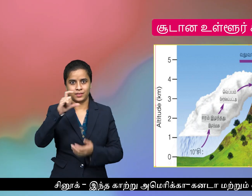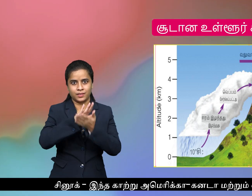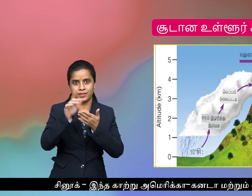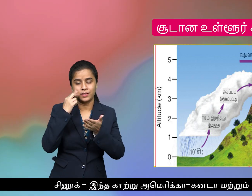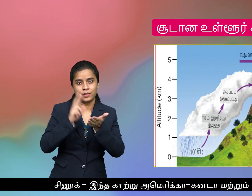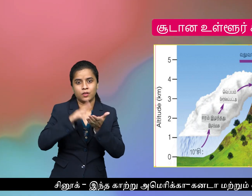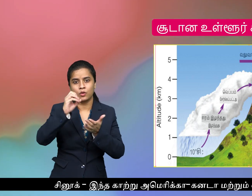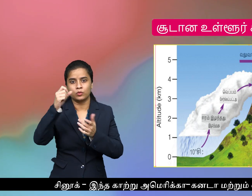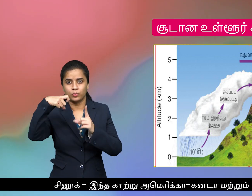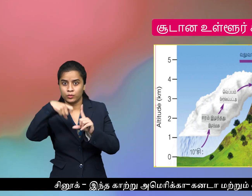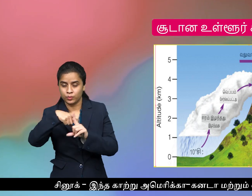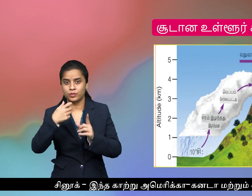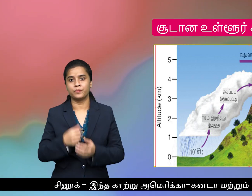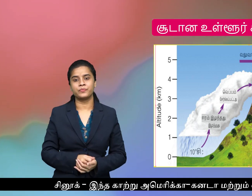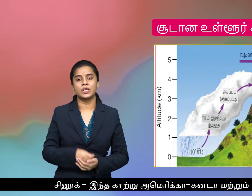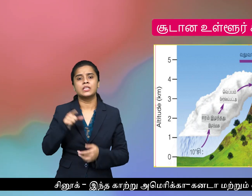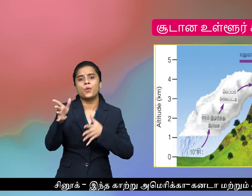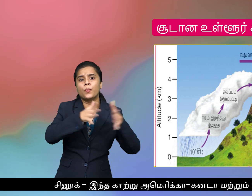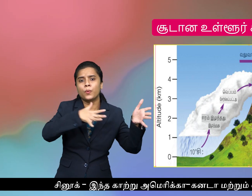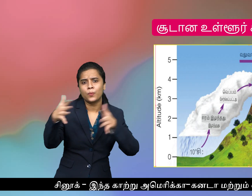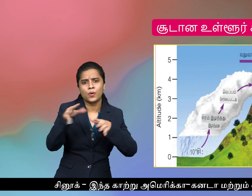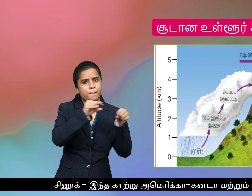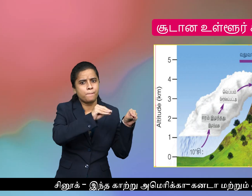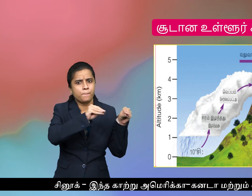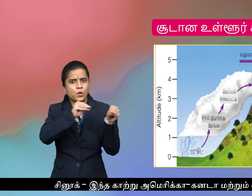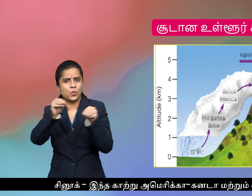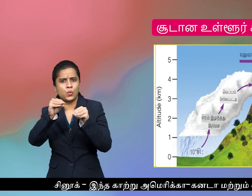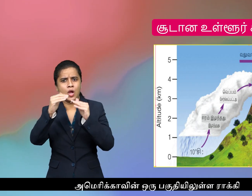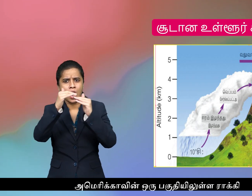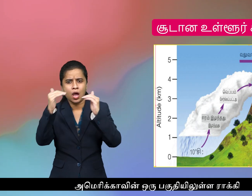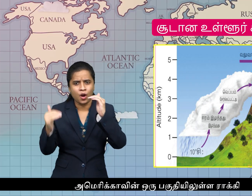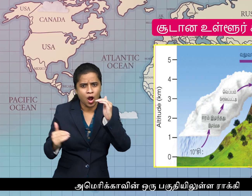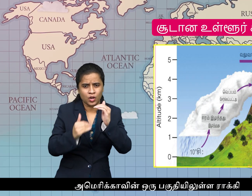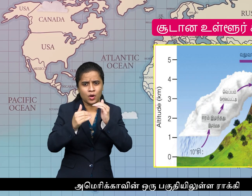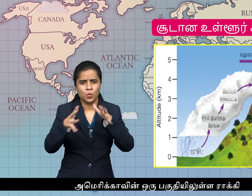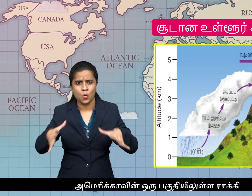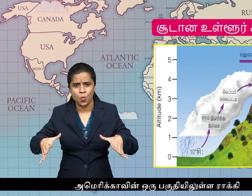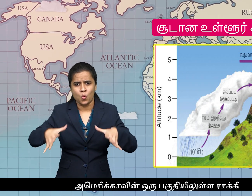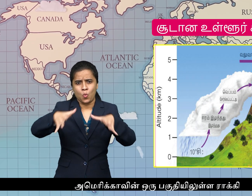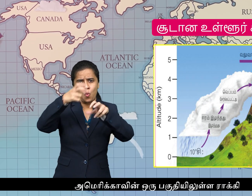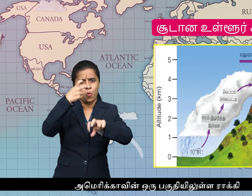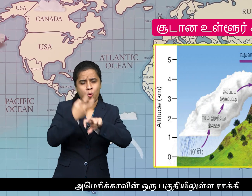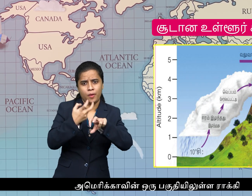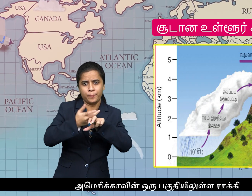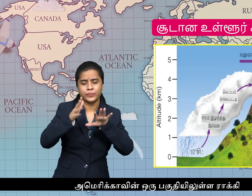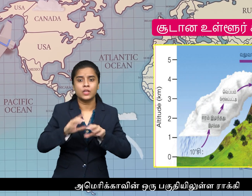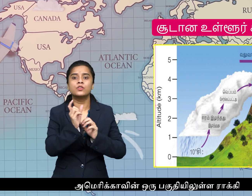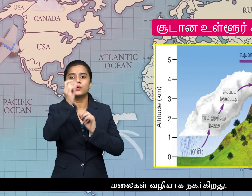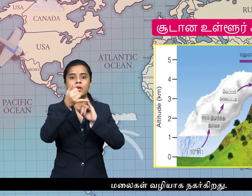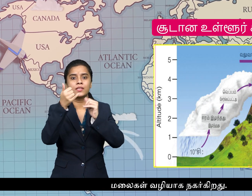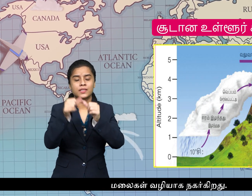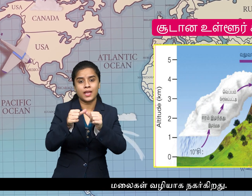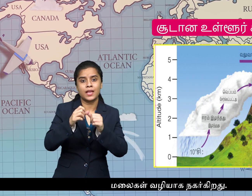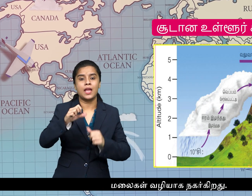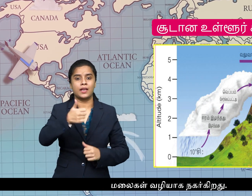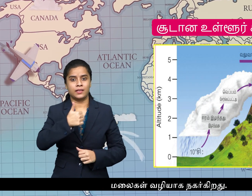சினுக். இந்த காற்று அமெரிக்க அல்லது கனடா மற்றும் வட அமெரிக்காவின் ஒரு பகுதியிலுள்ள ராக்கி